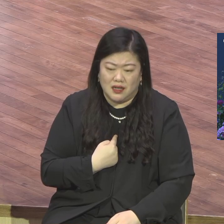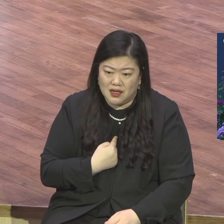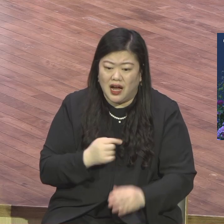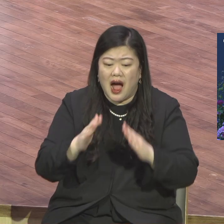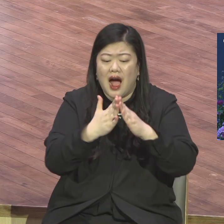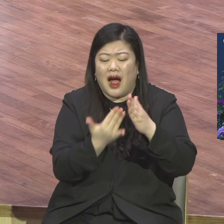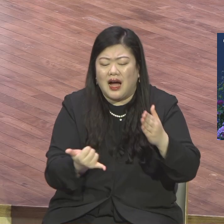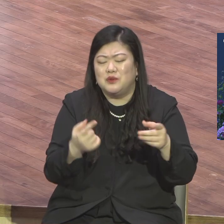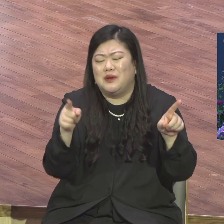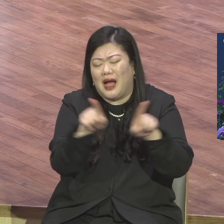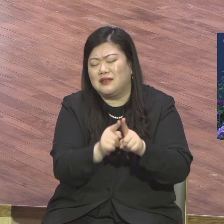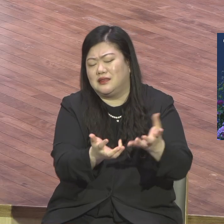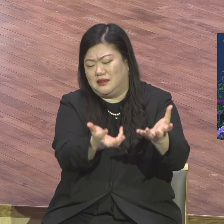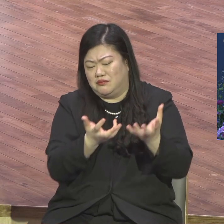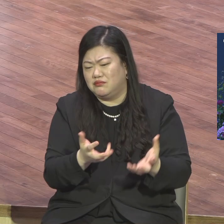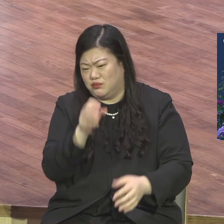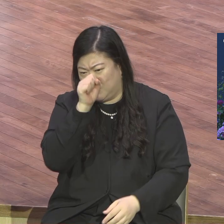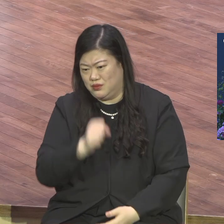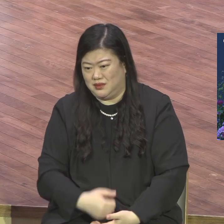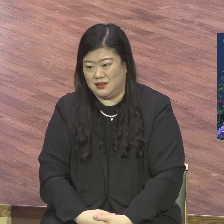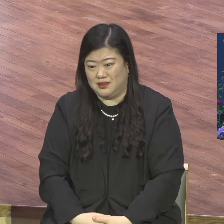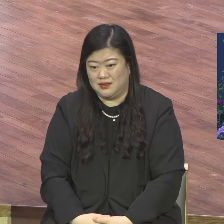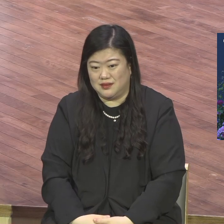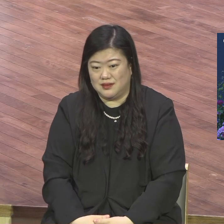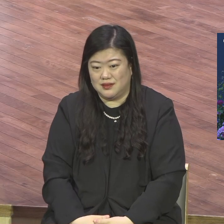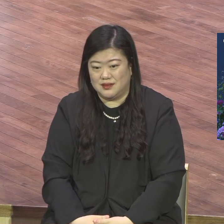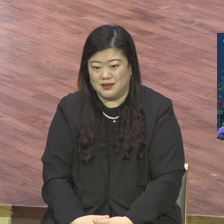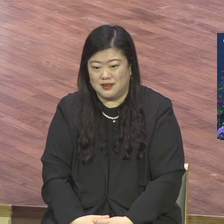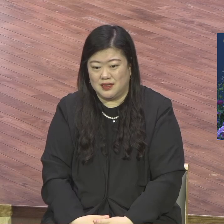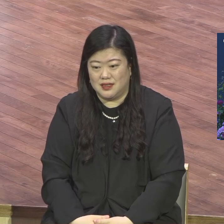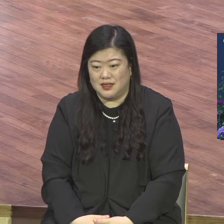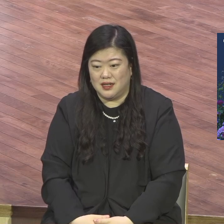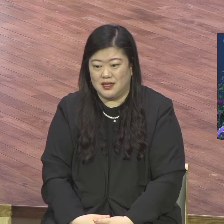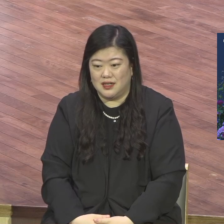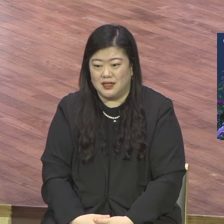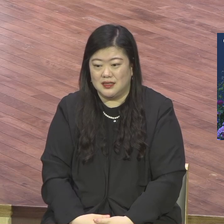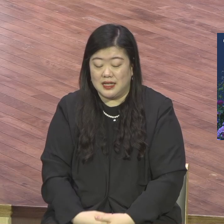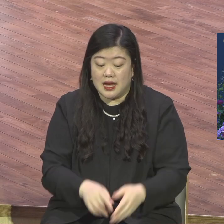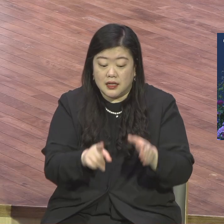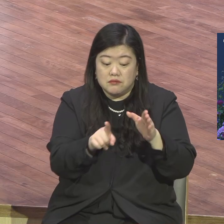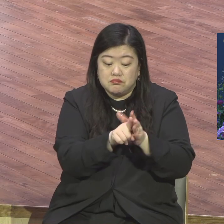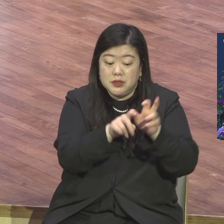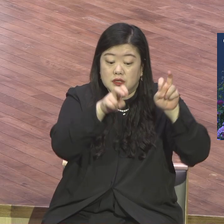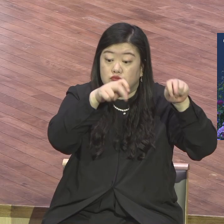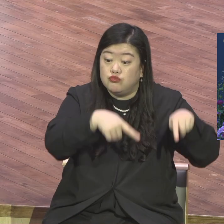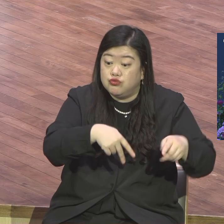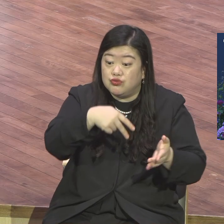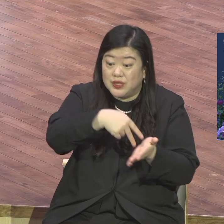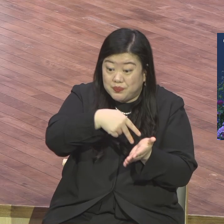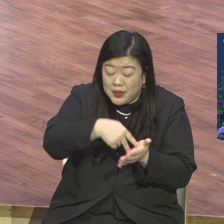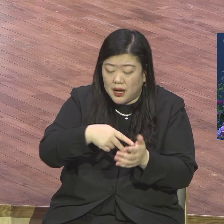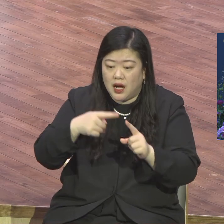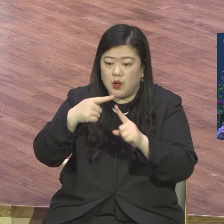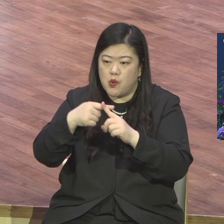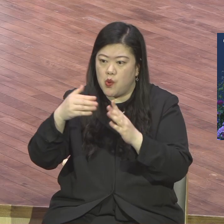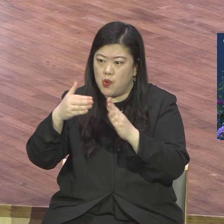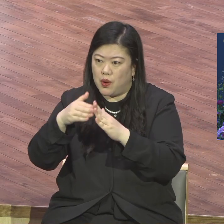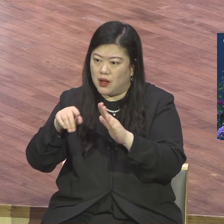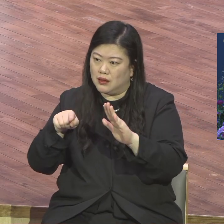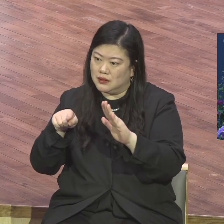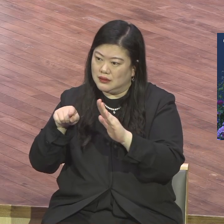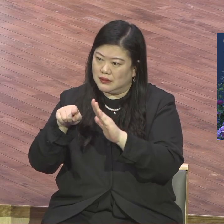처음 마음을 열고 교회 문턱을 넘어선다. 이거 참 힘들어요. 존심